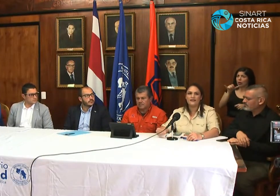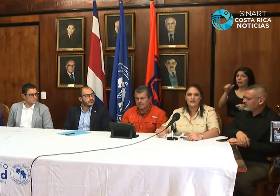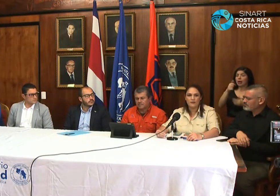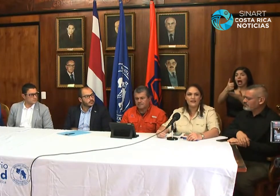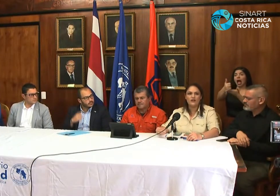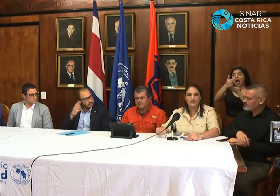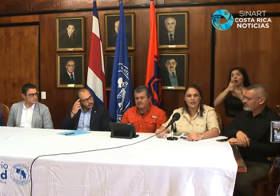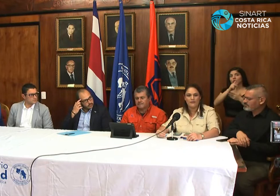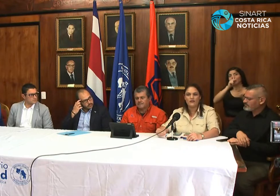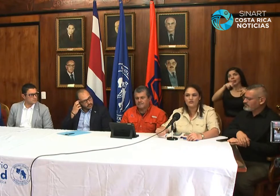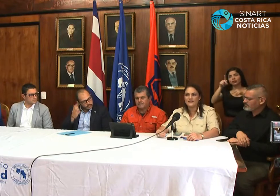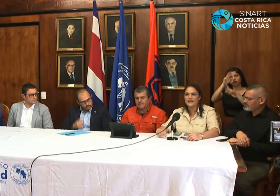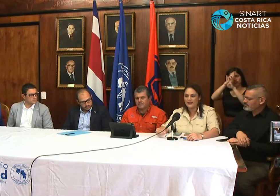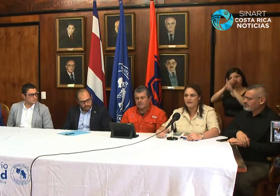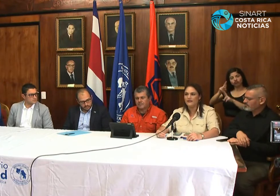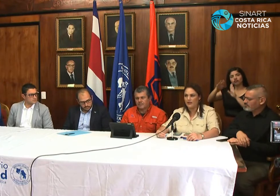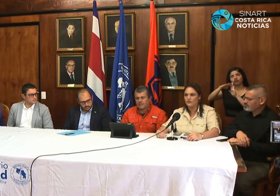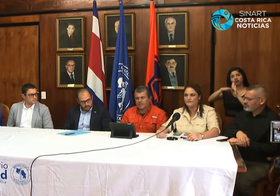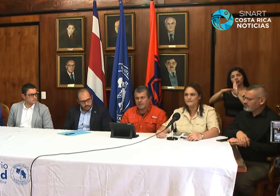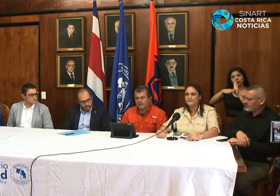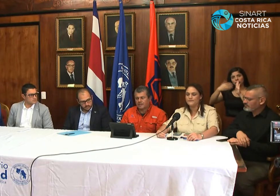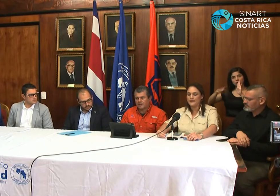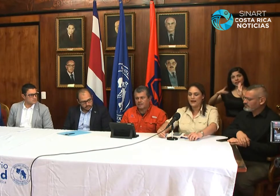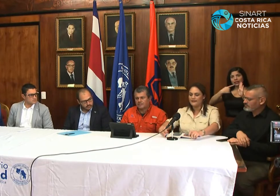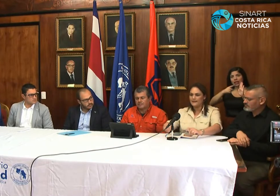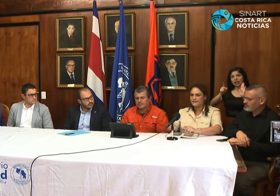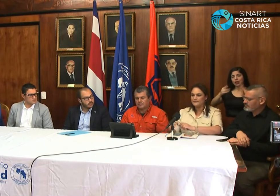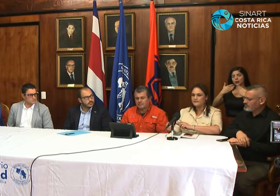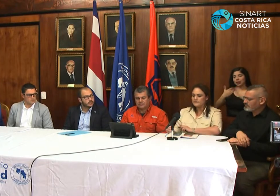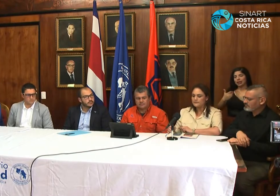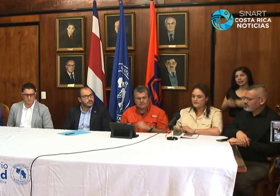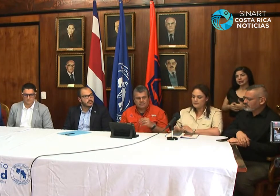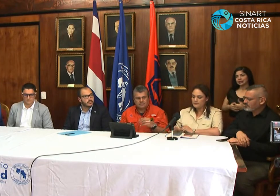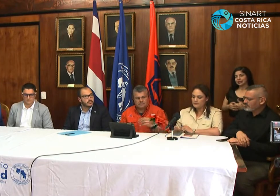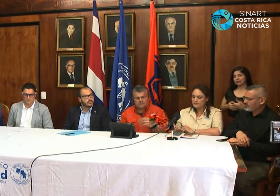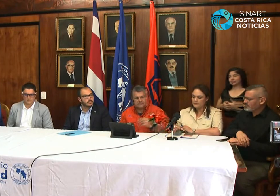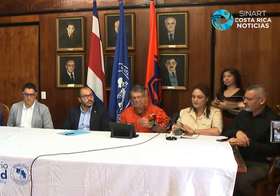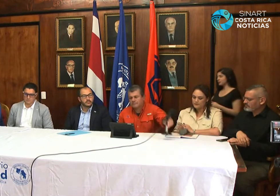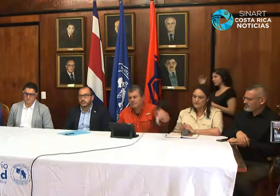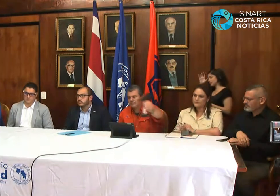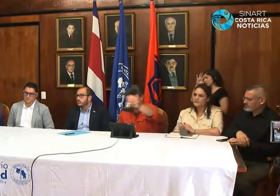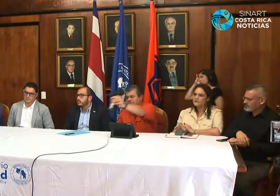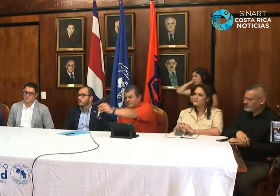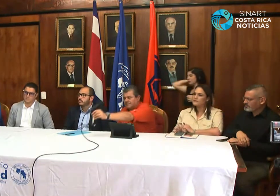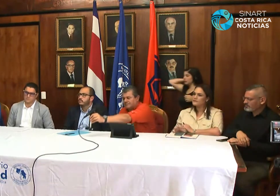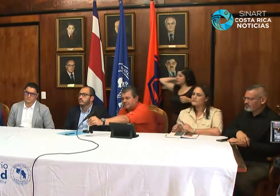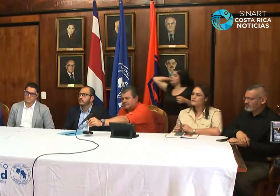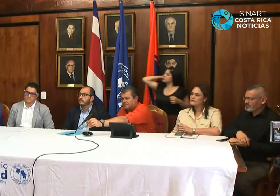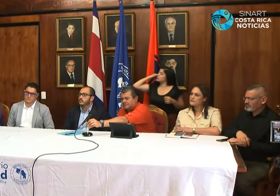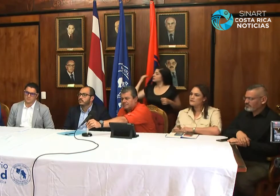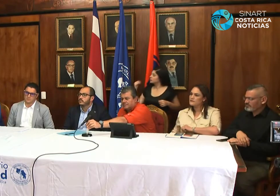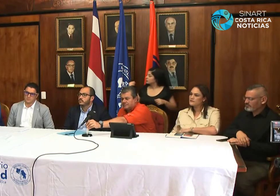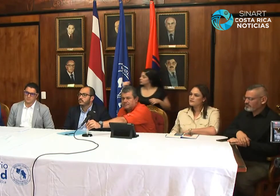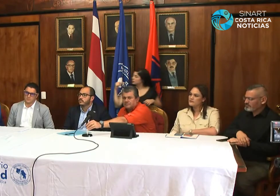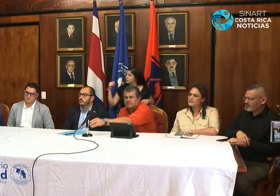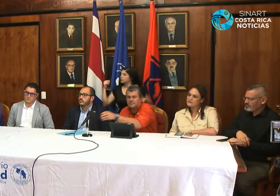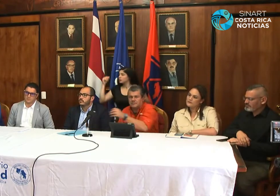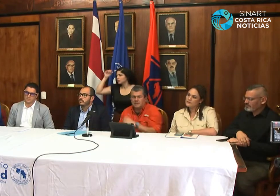a que se respeten los lineamientos que se han emitido. Gracias. Colombia.